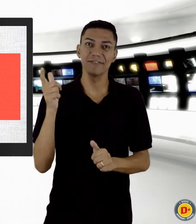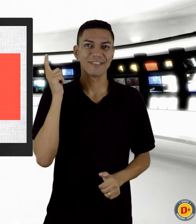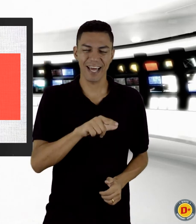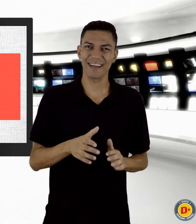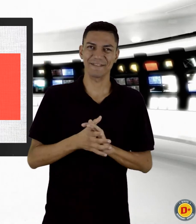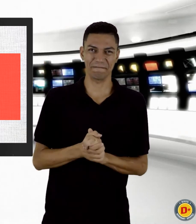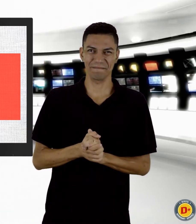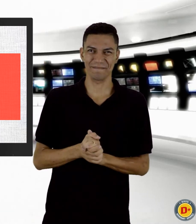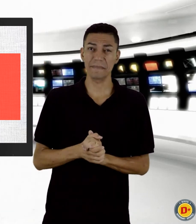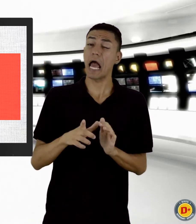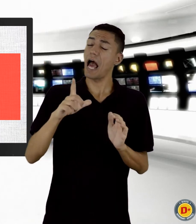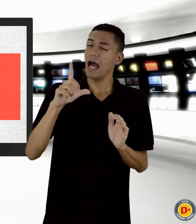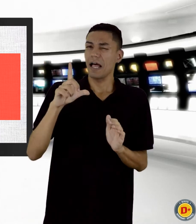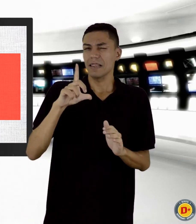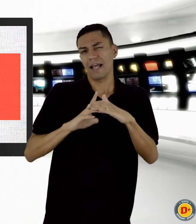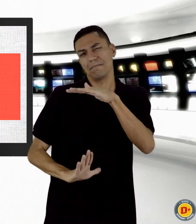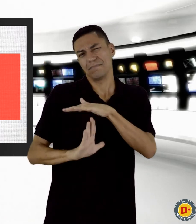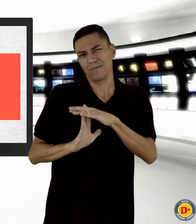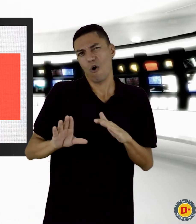fazer todas as posições do Kama Sutra, brinca,